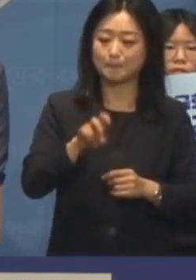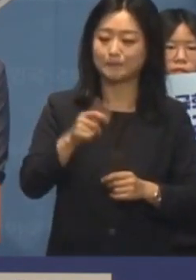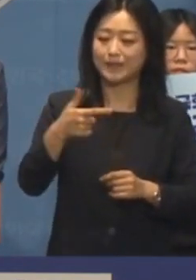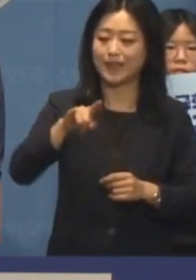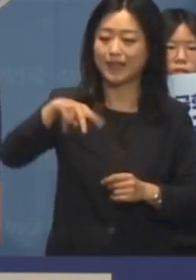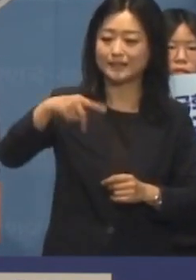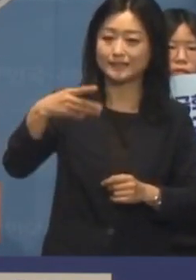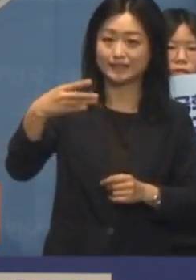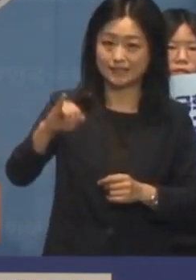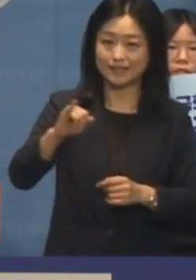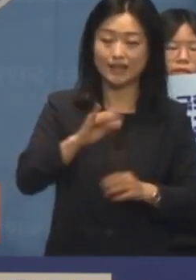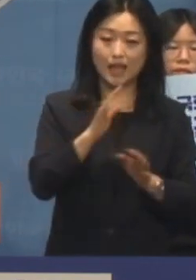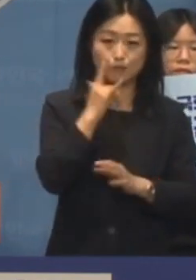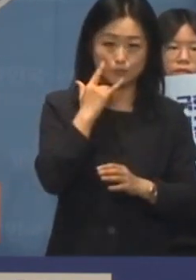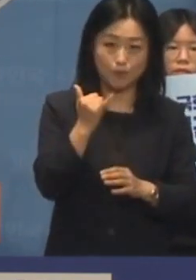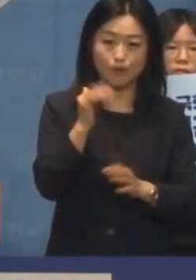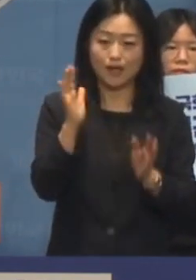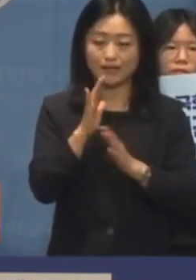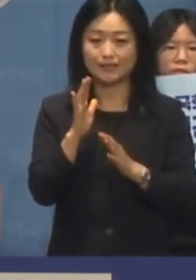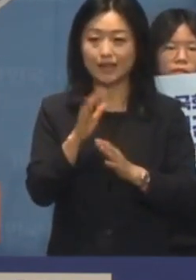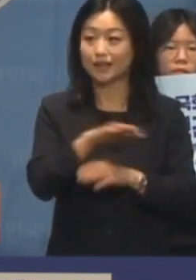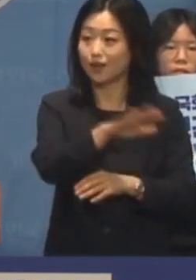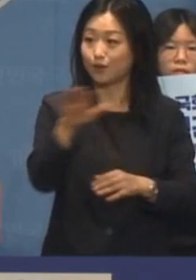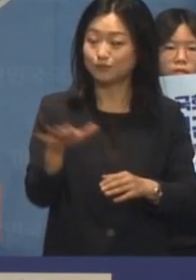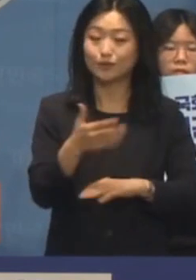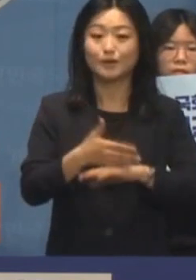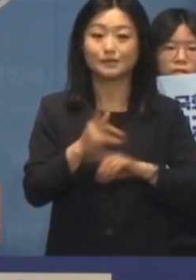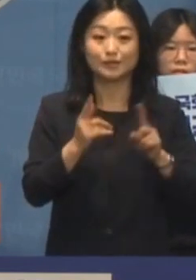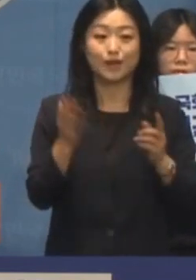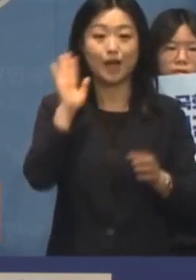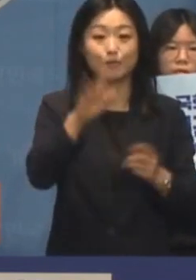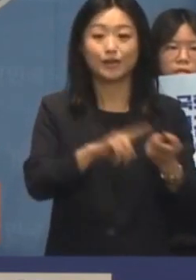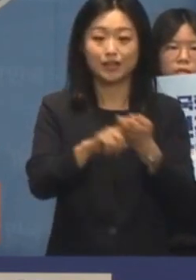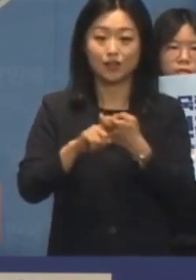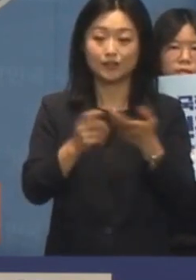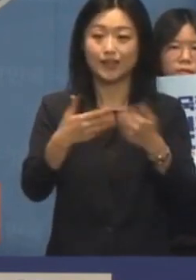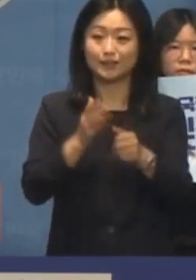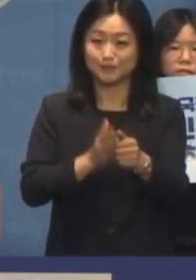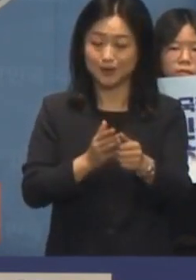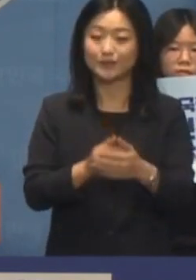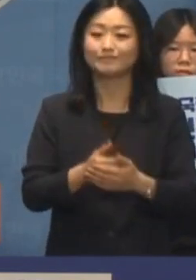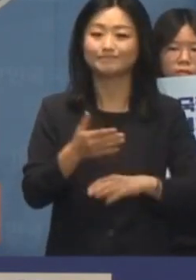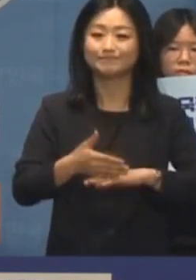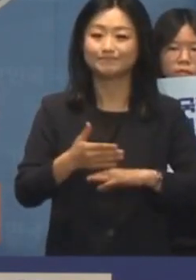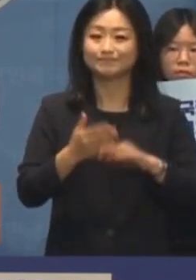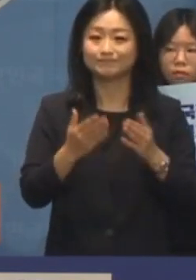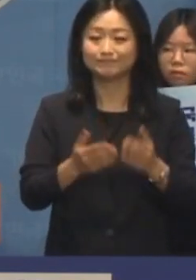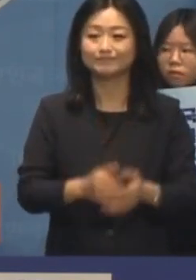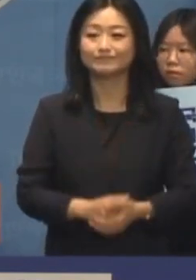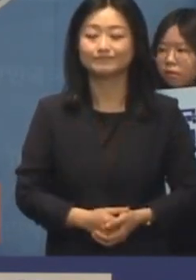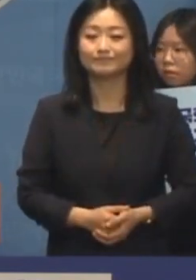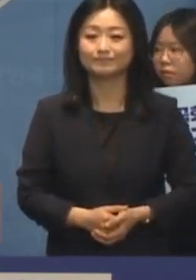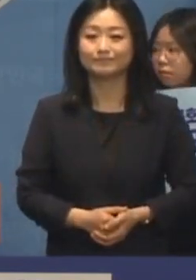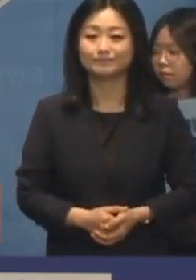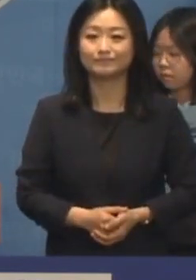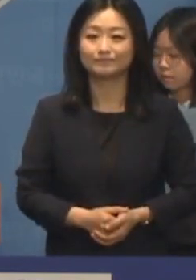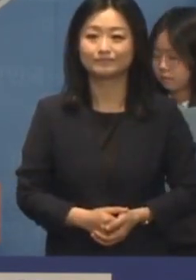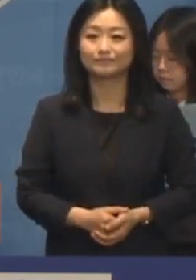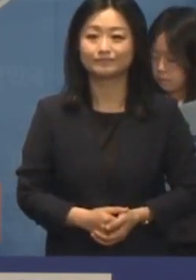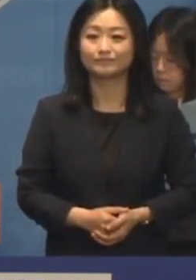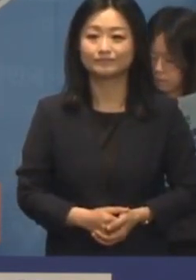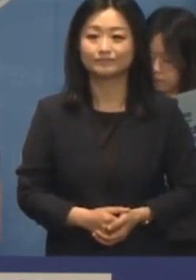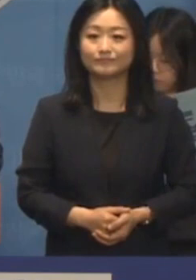학생 당사자 여러분께 감사의 말씀을 드립니다. 앞으로도 연대의 끈을 놓지 않겠습니다. 이상입니다.